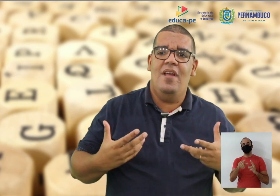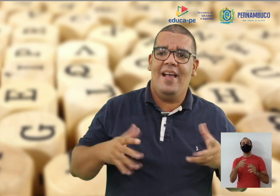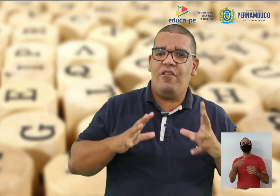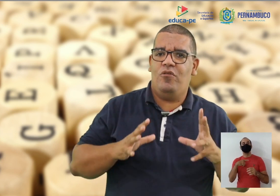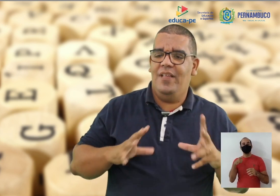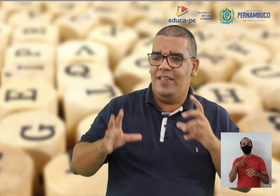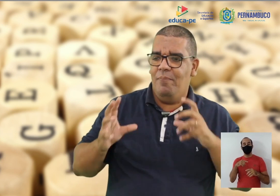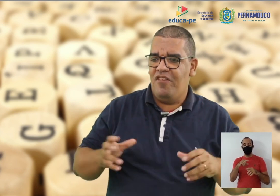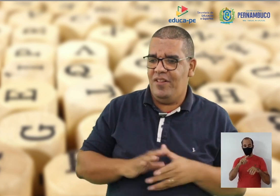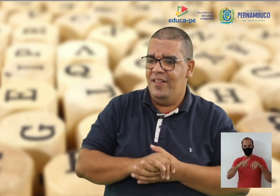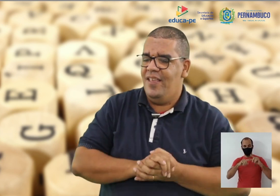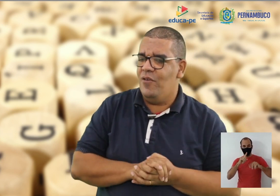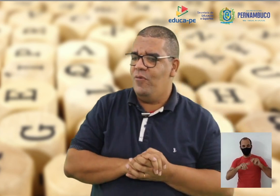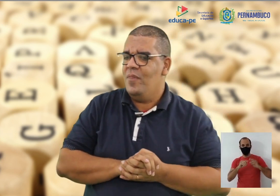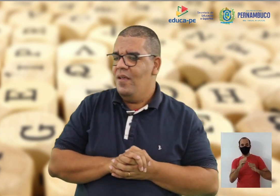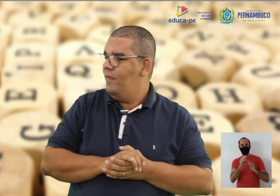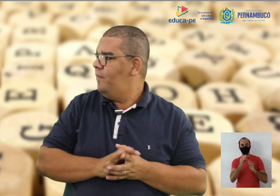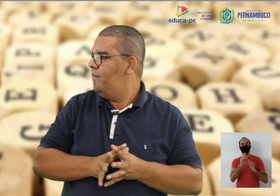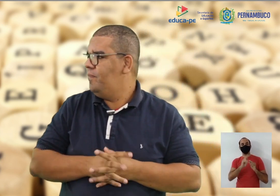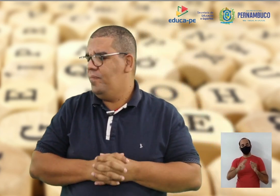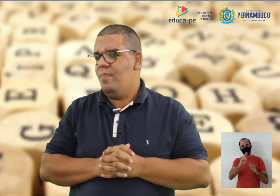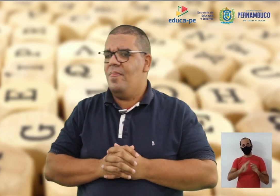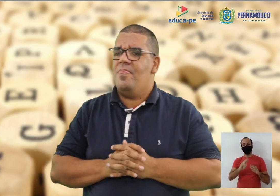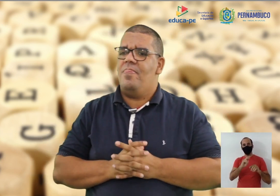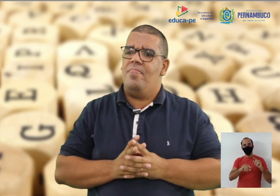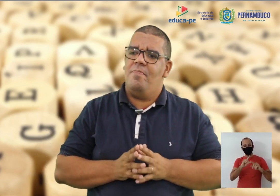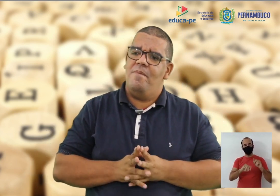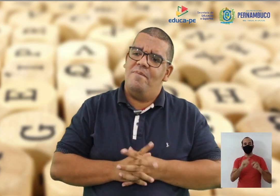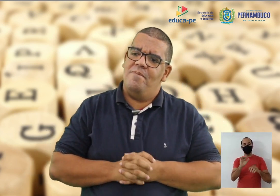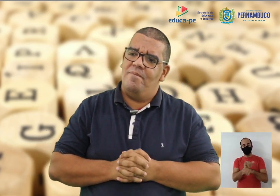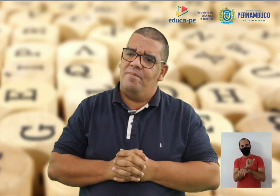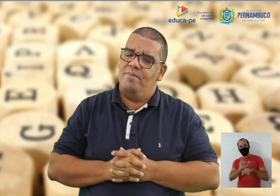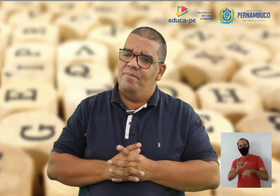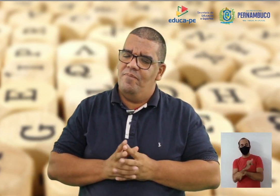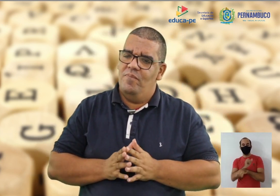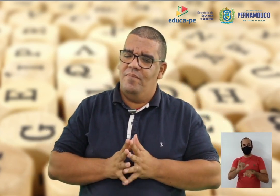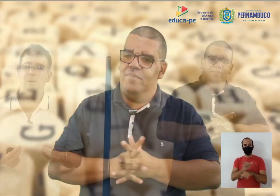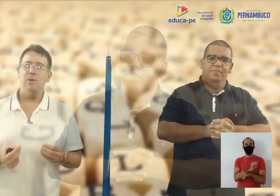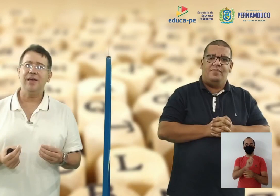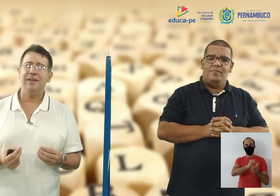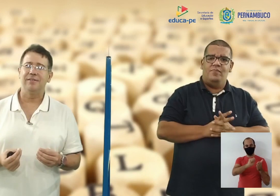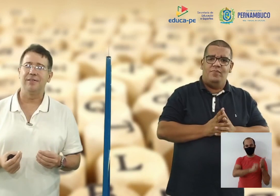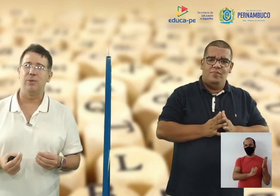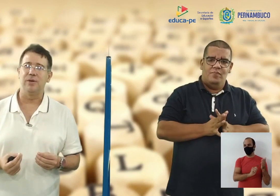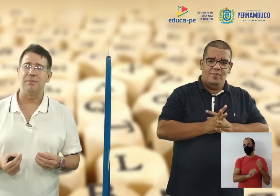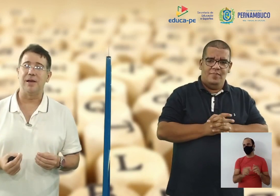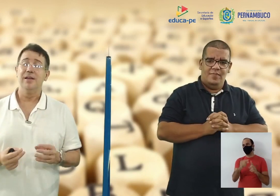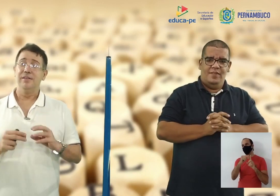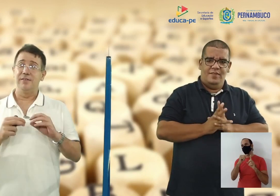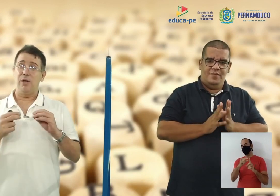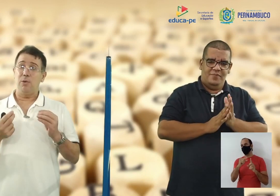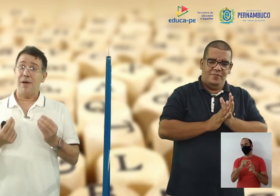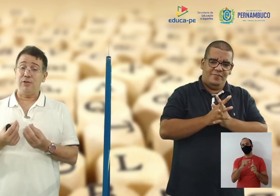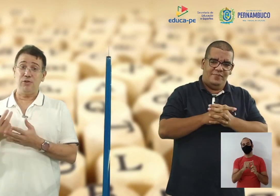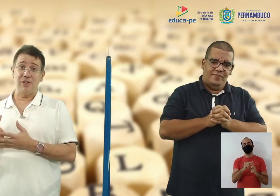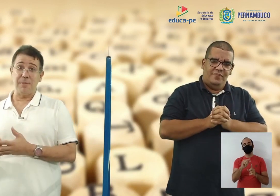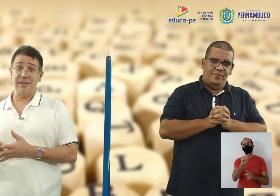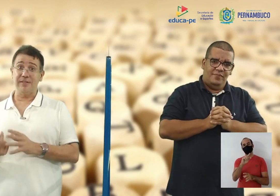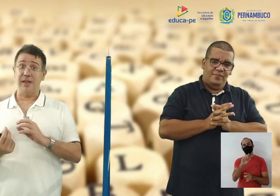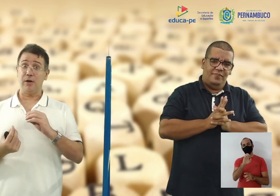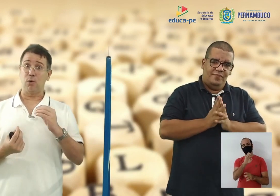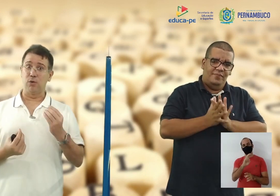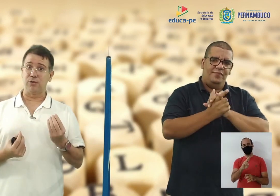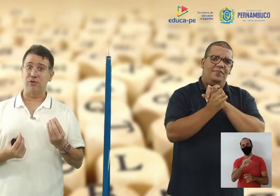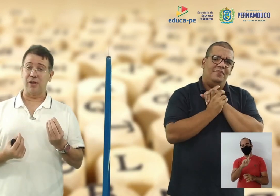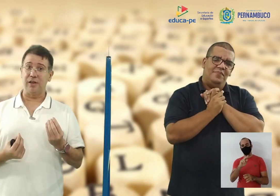recursos, caro estudante, bastante rico. E é importante salientar a palavra zeugma. O que é zeugma? Zeugma é justamente